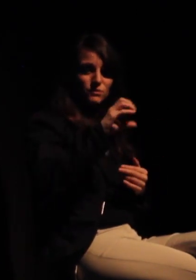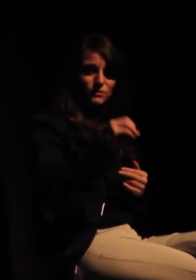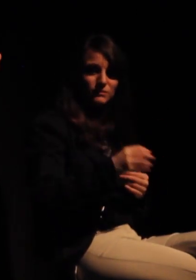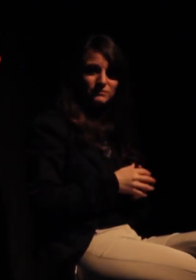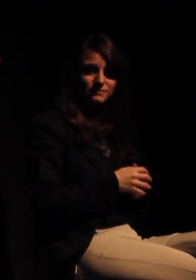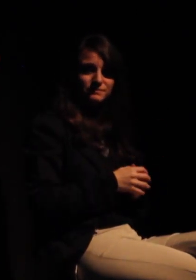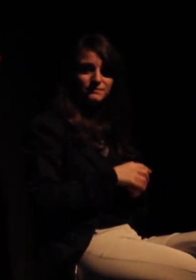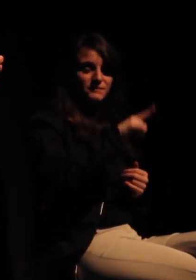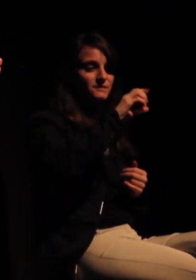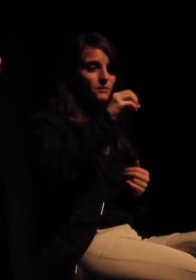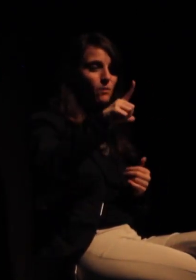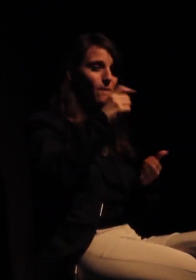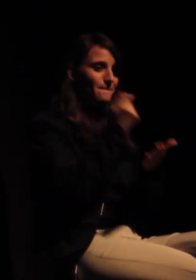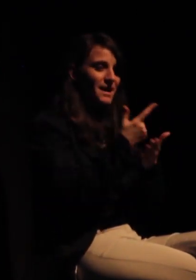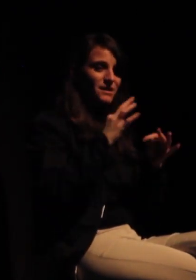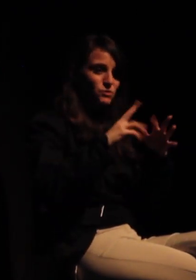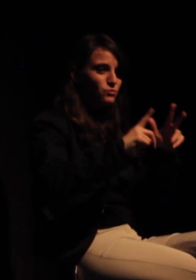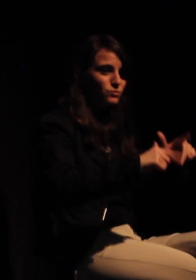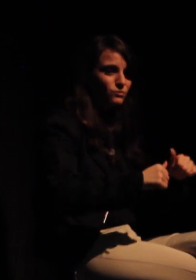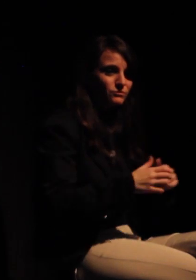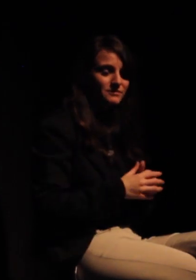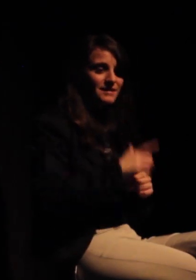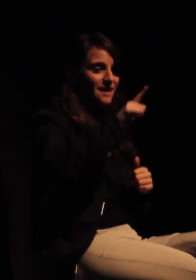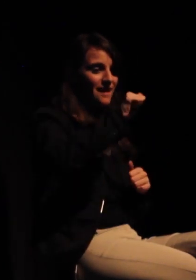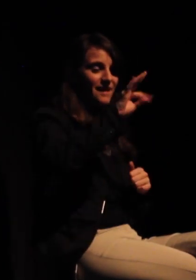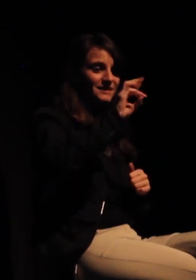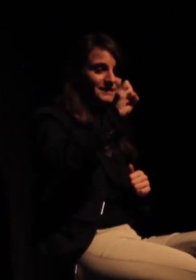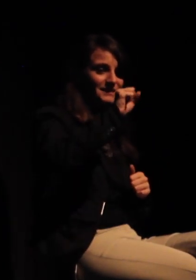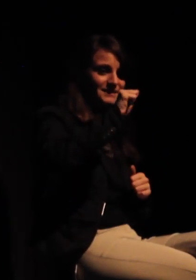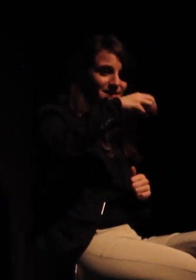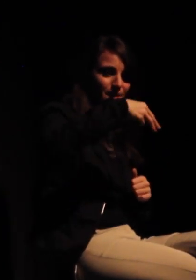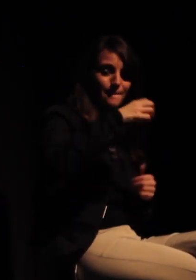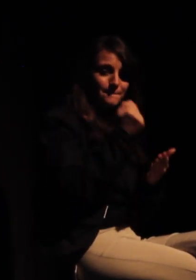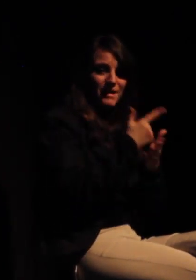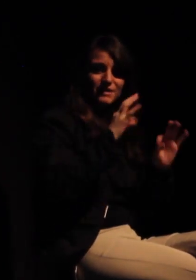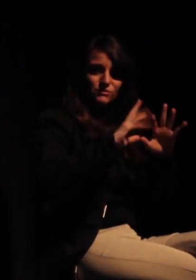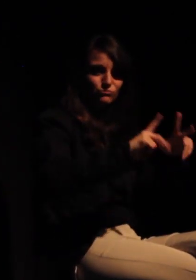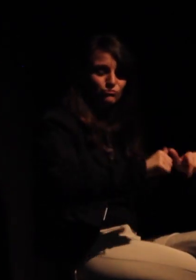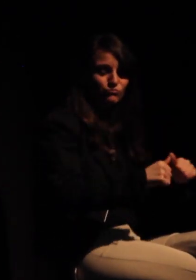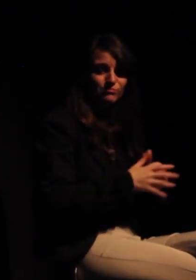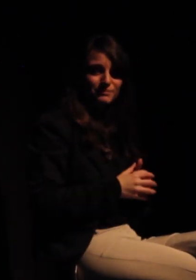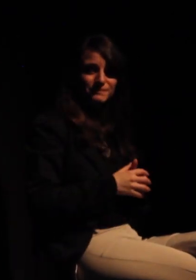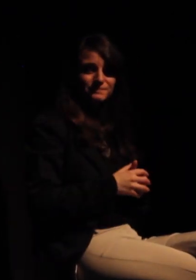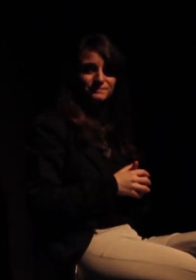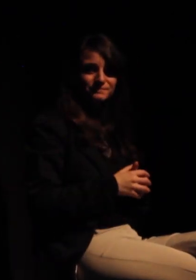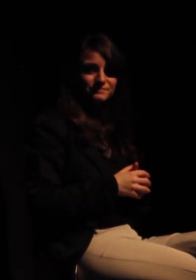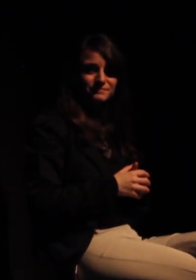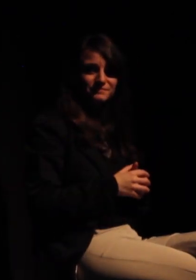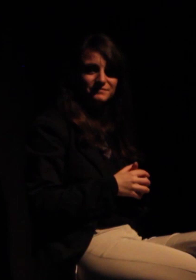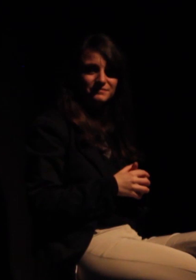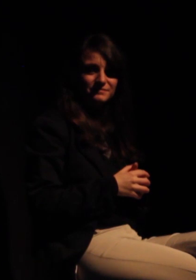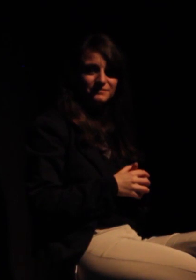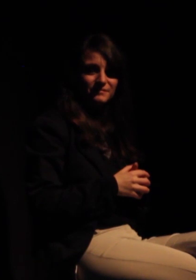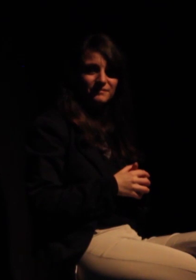Na Gol, você paga tudo. Na Latam também. E aí, de vez em quando, um lá da outra, precisa